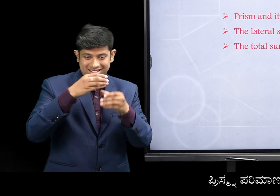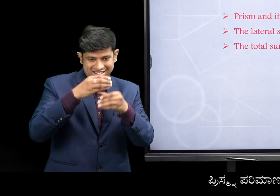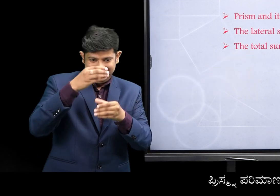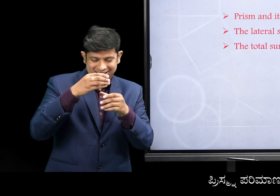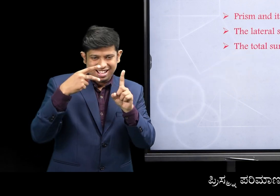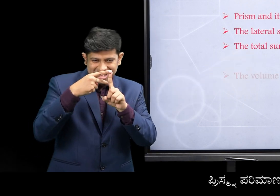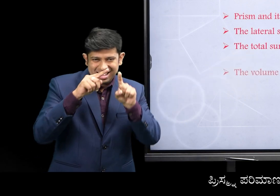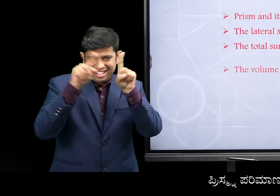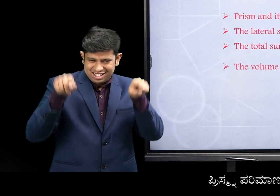ಪ್ರಿಸಂ ಪರಿಮಾಣ.